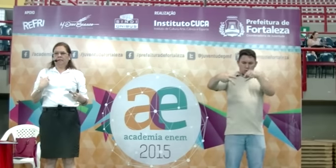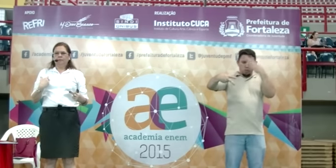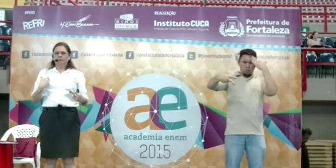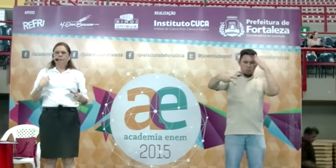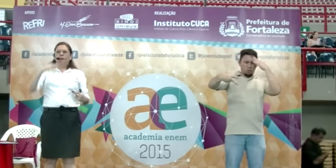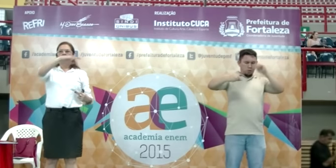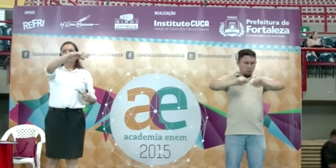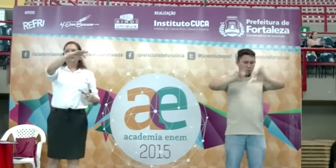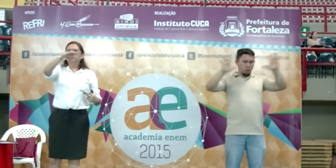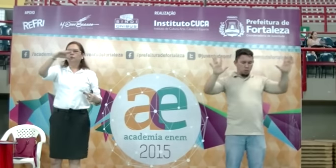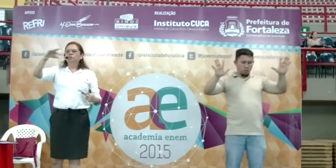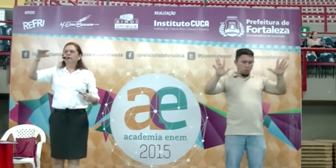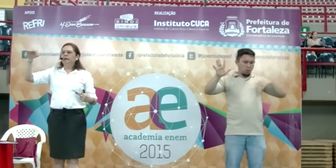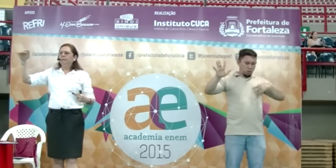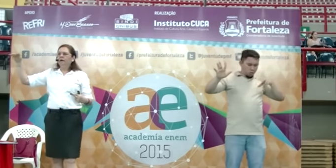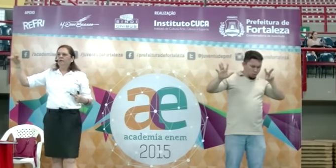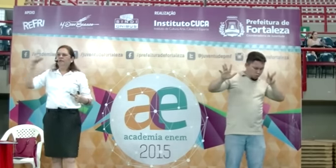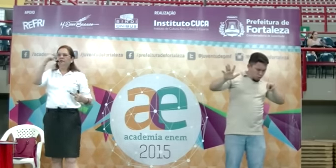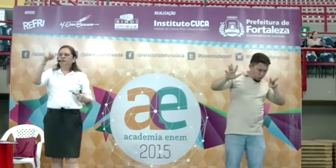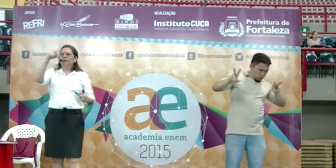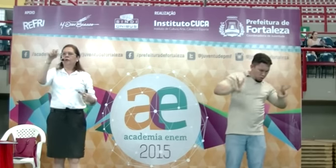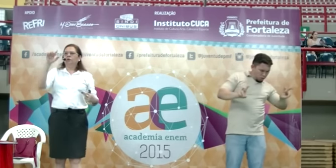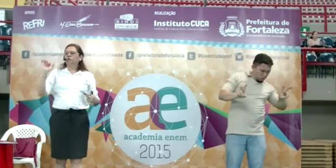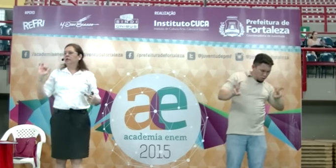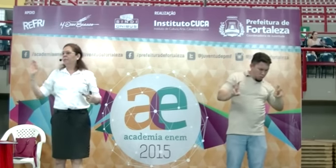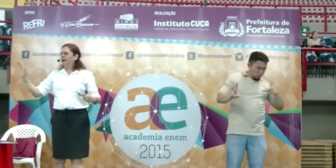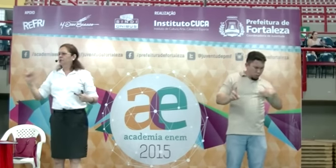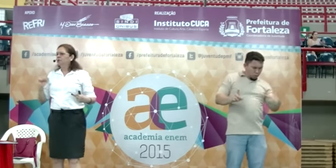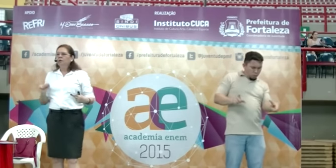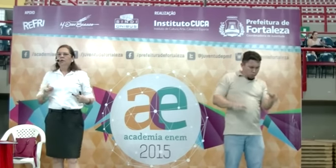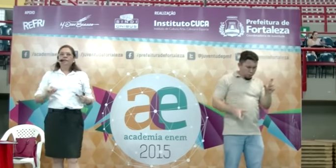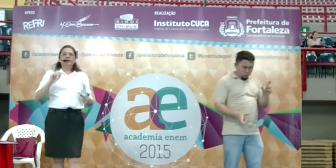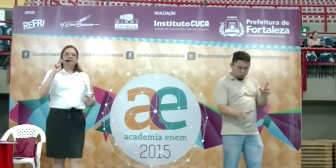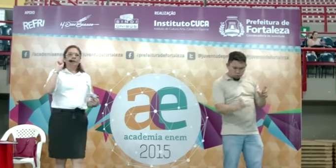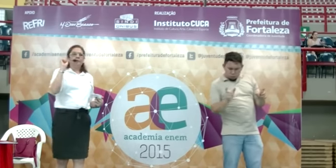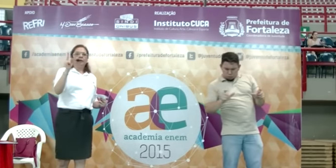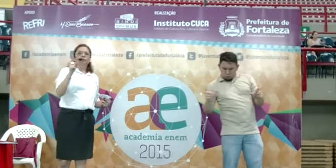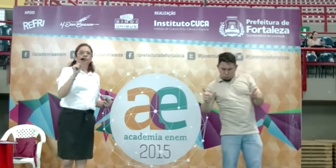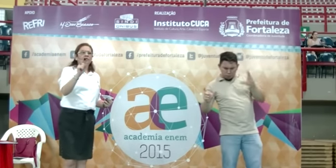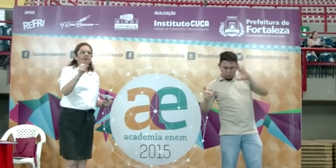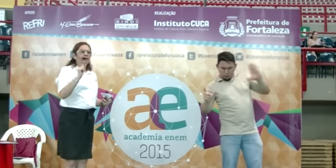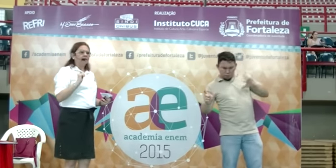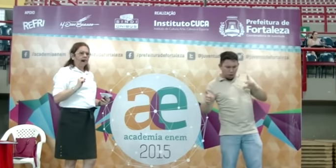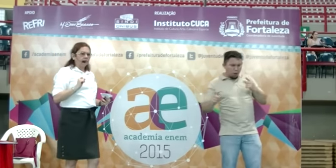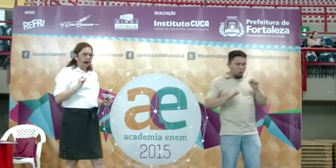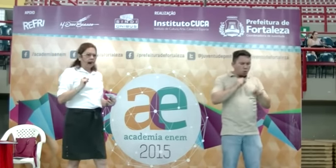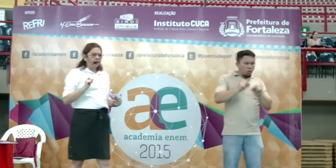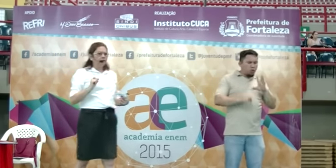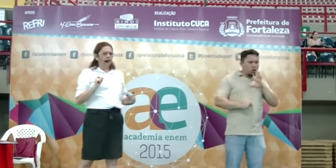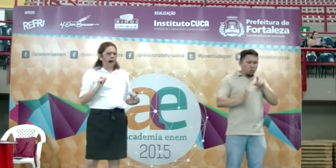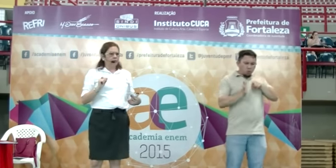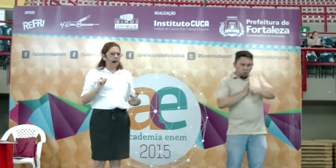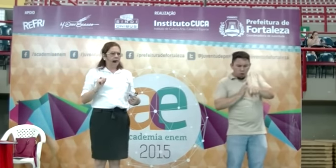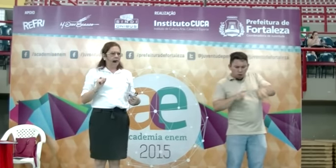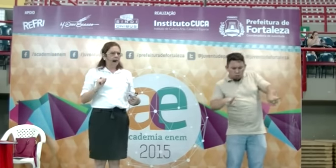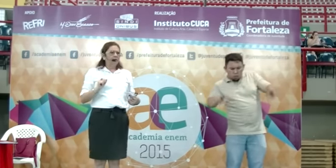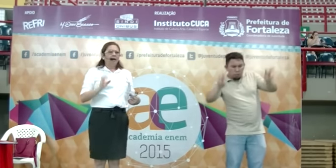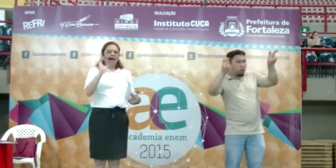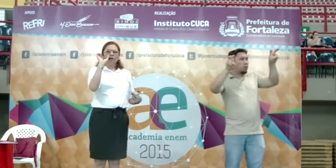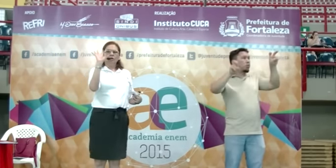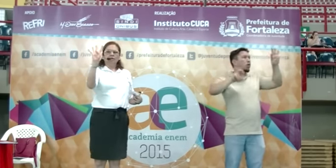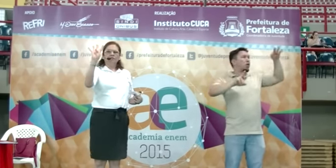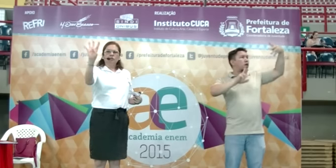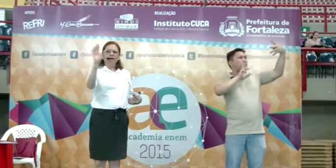está entendendo. Leia o tema, faz o recorte temático. Faz a pergunta, o que sei sobre isso, sobre o